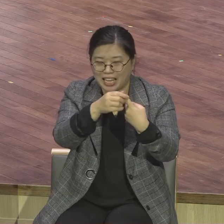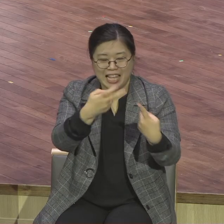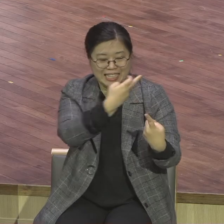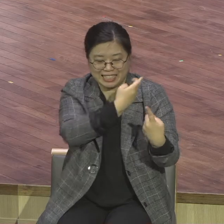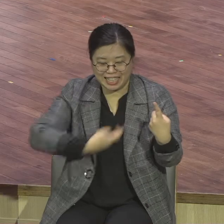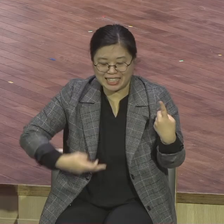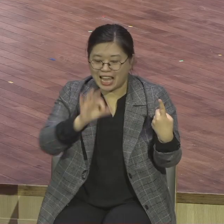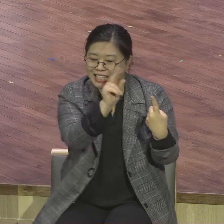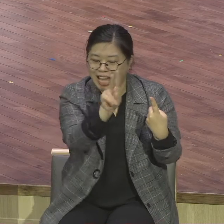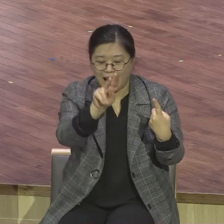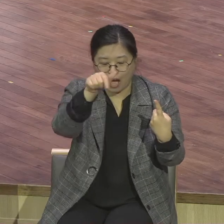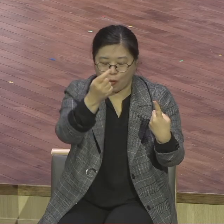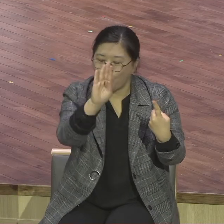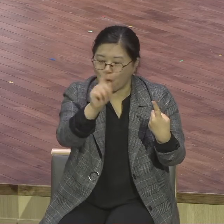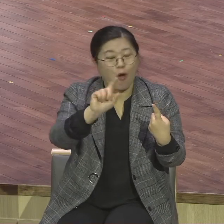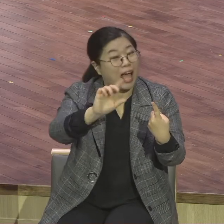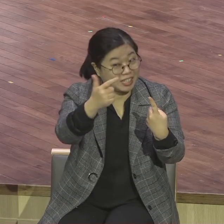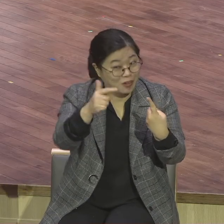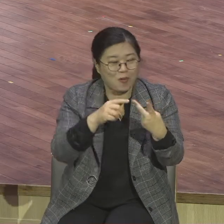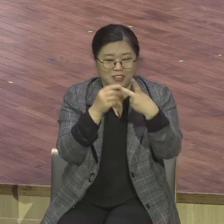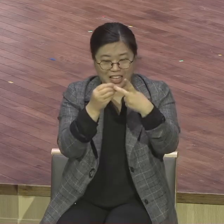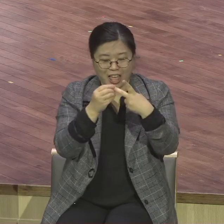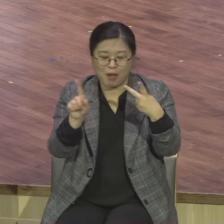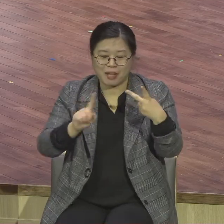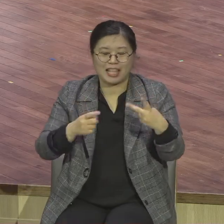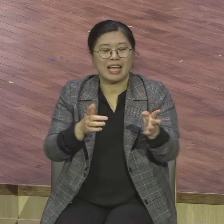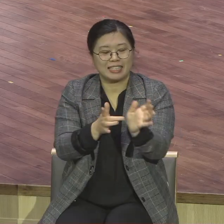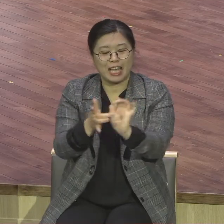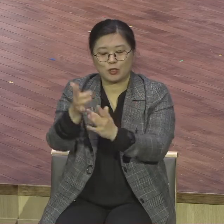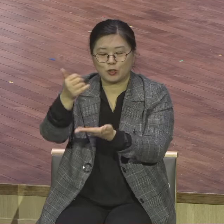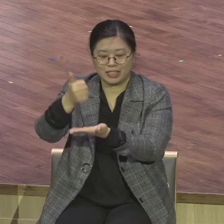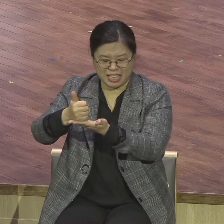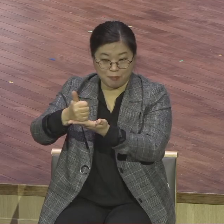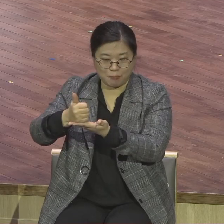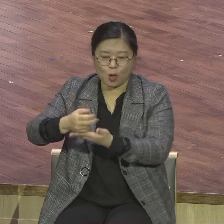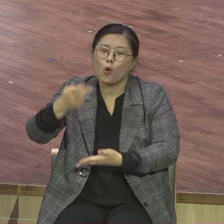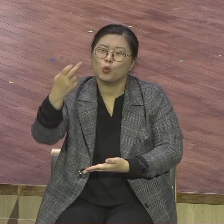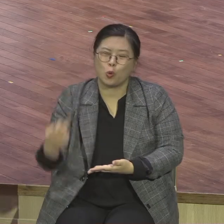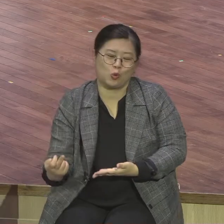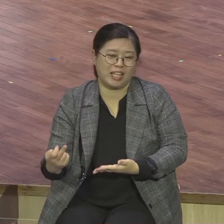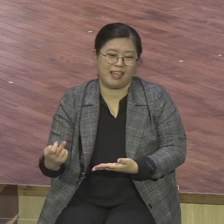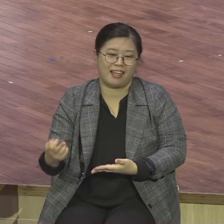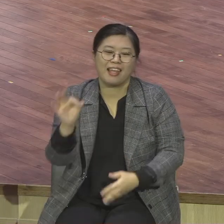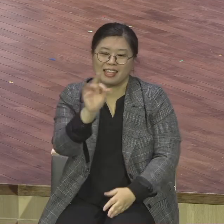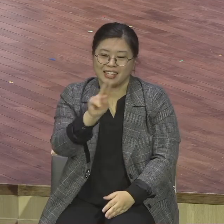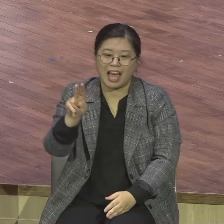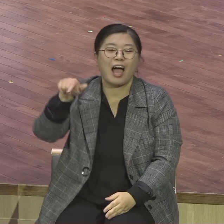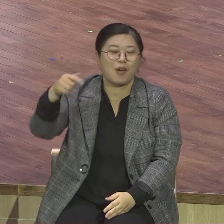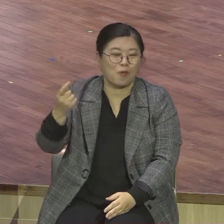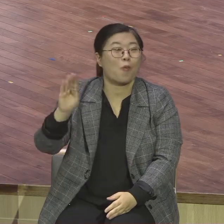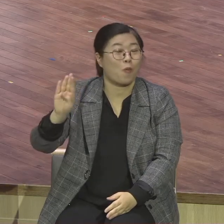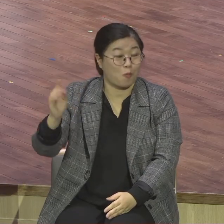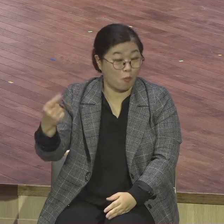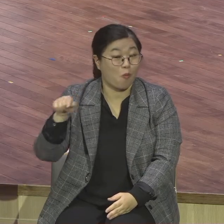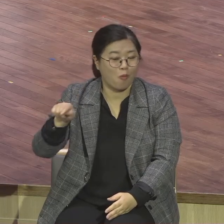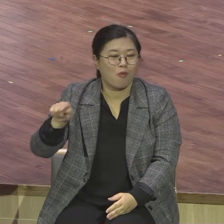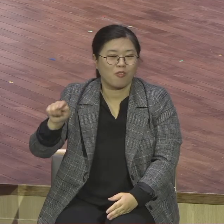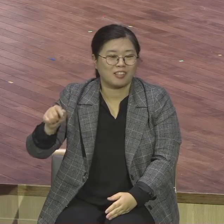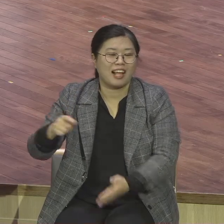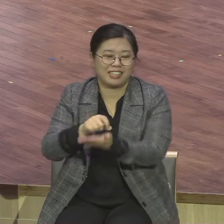예수님이 탄생 이후에 요셉과 마리아 사이에 여러 명의